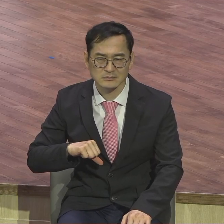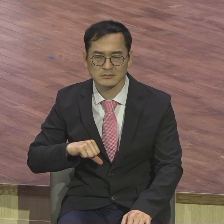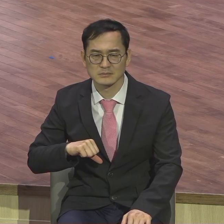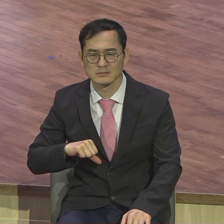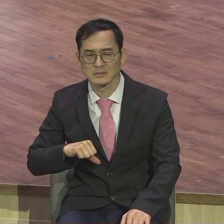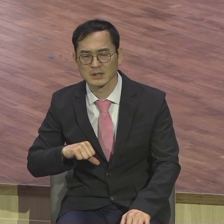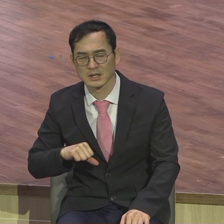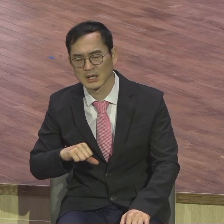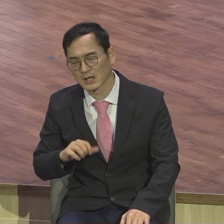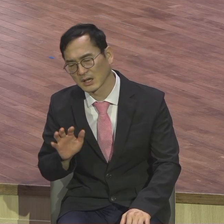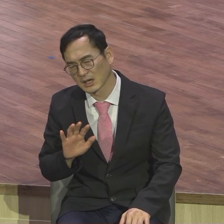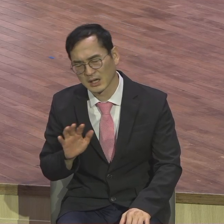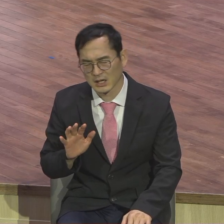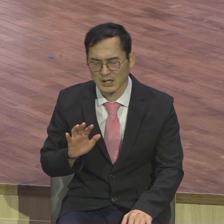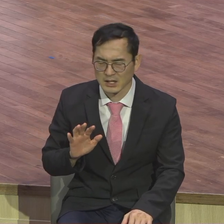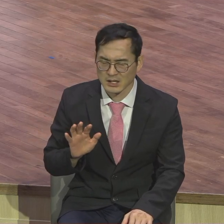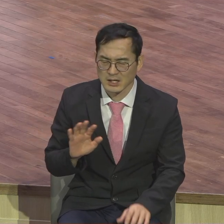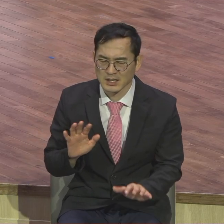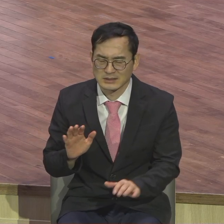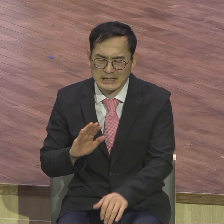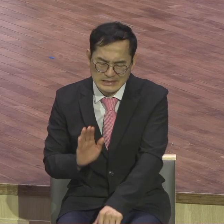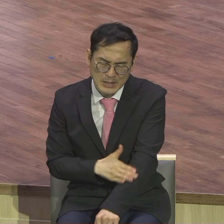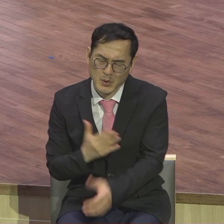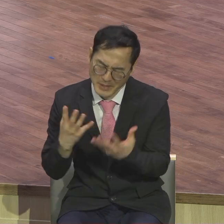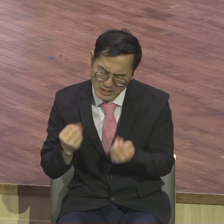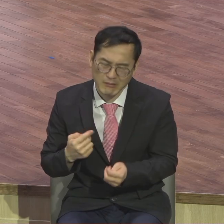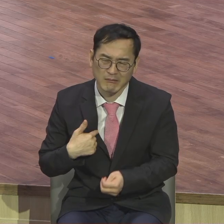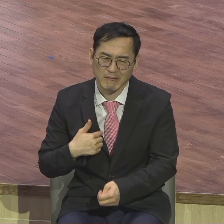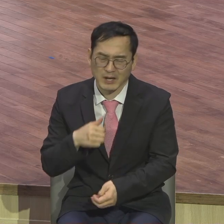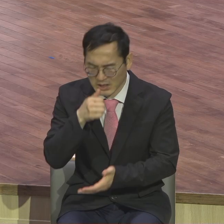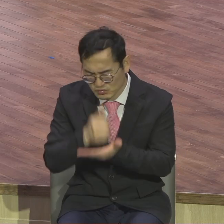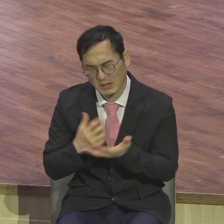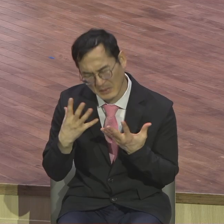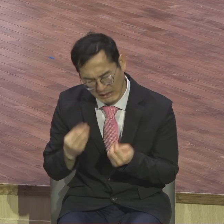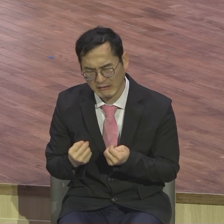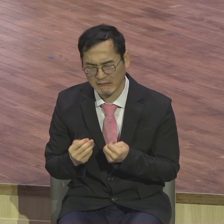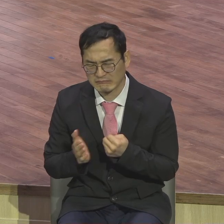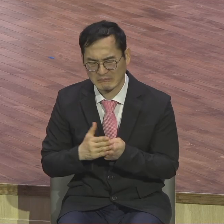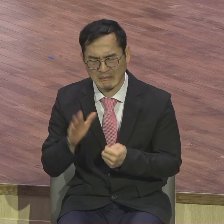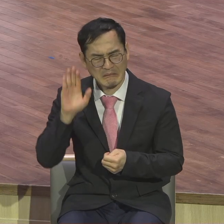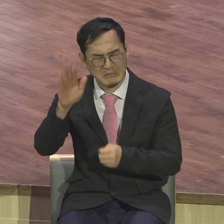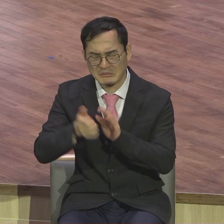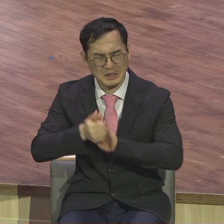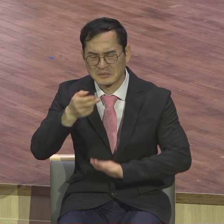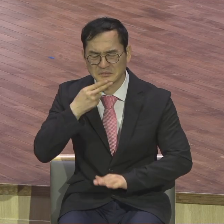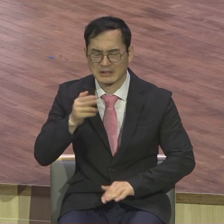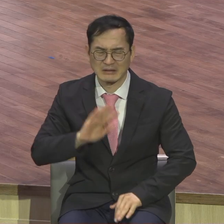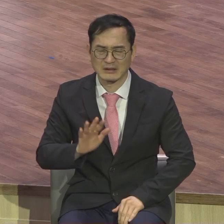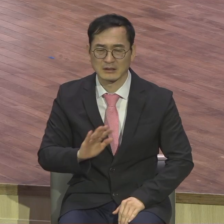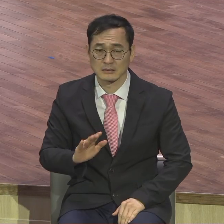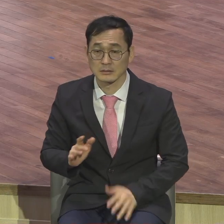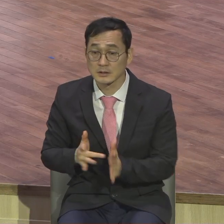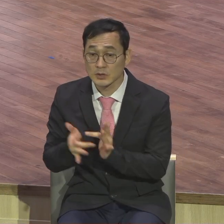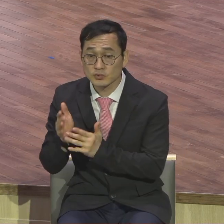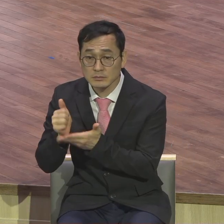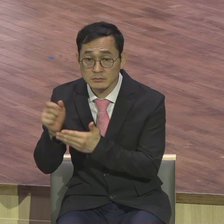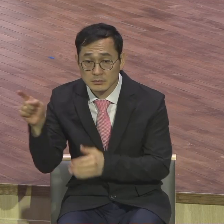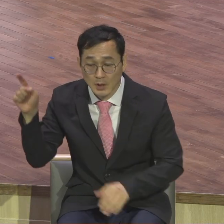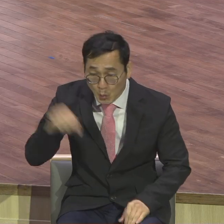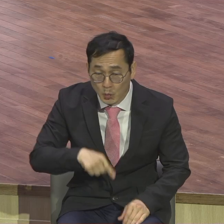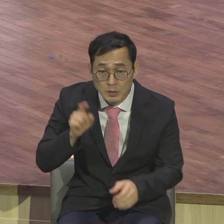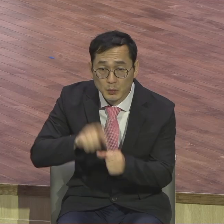죄의 세계에 확 사로잡혀 있어요. 죄의 세계에 사로잡혀 있으면 예수님이 할 일이 뭐가 있습니까?